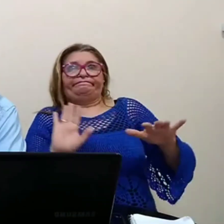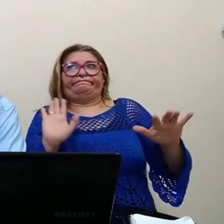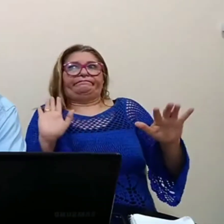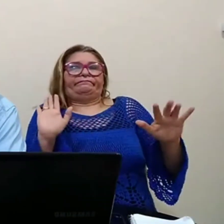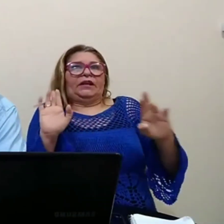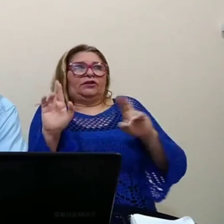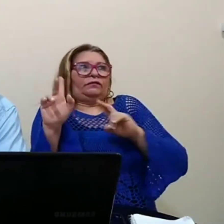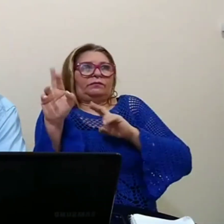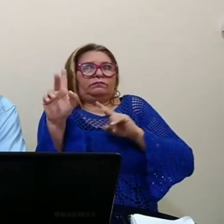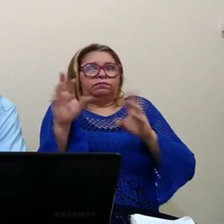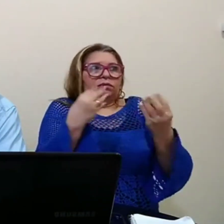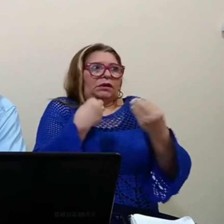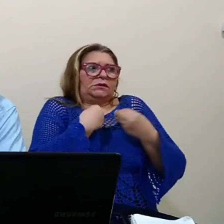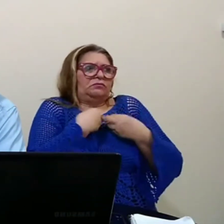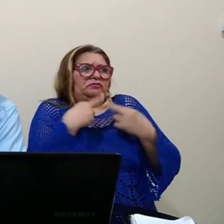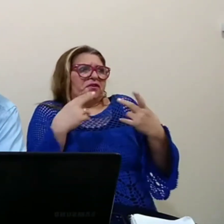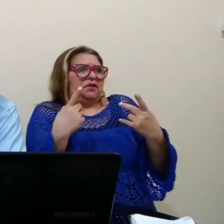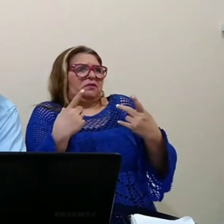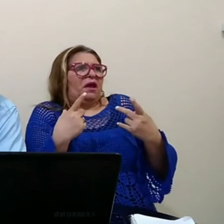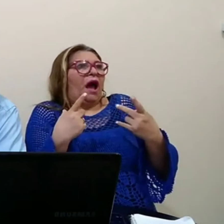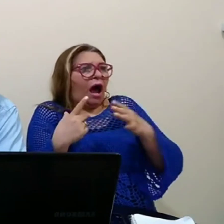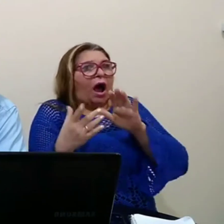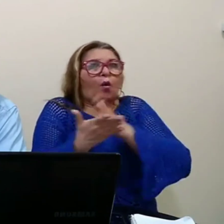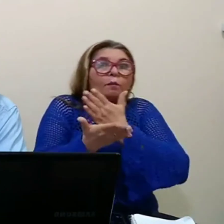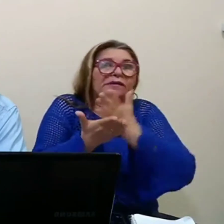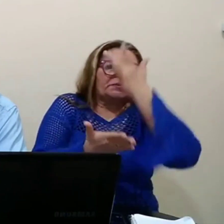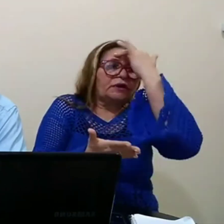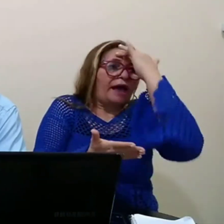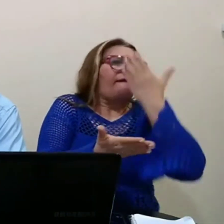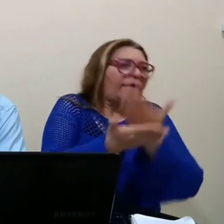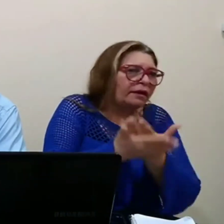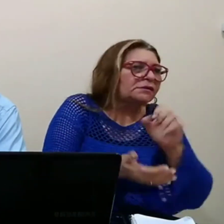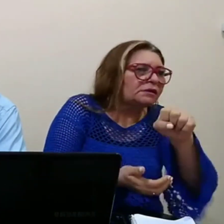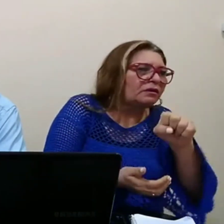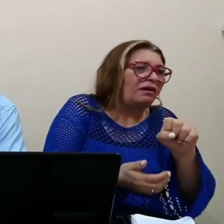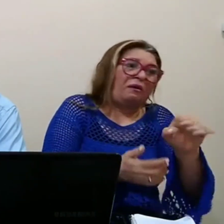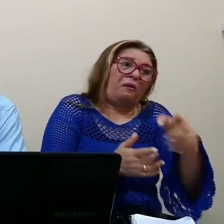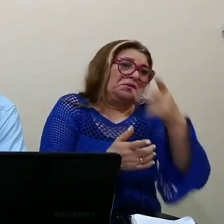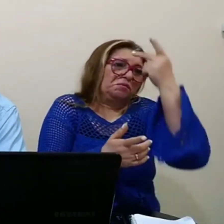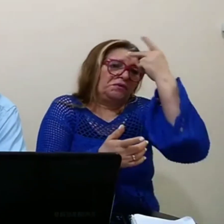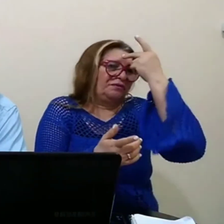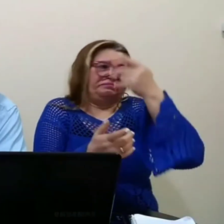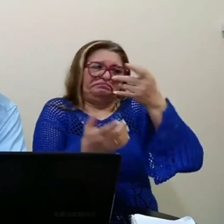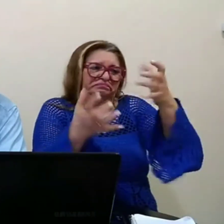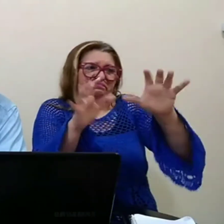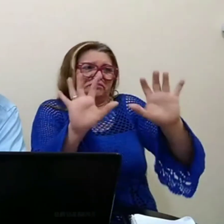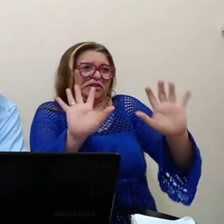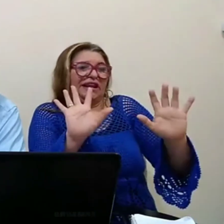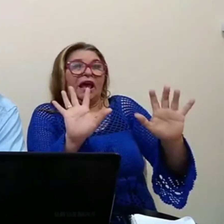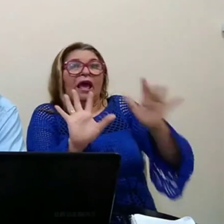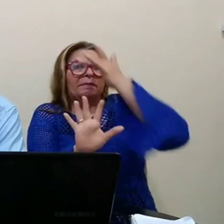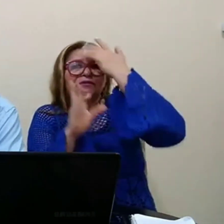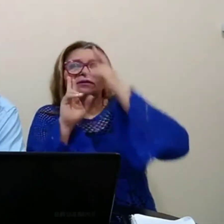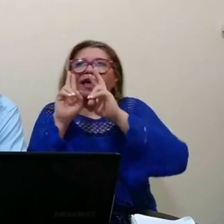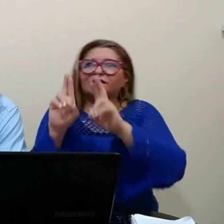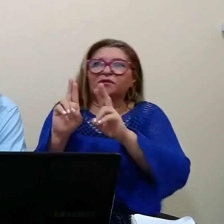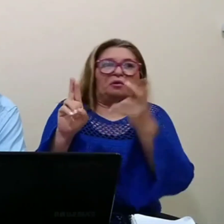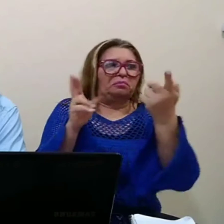diversas maneiras. Uns creem, outros não creem, uns respeitam, outros